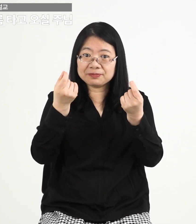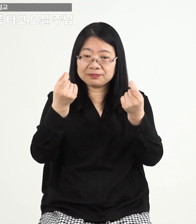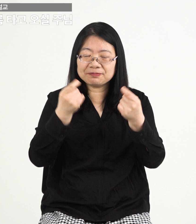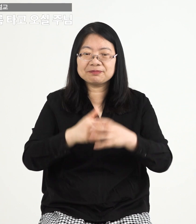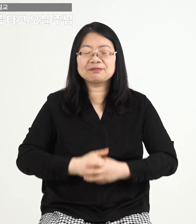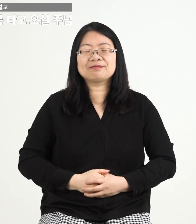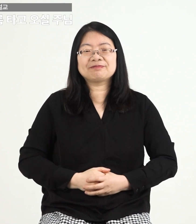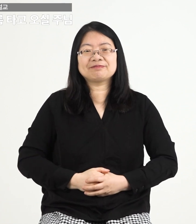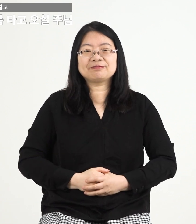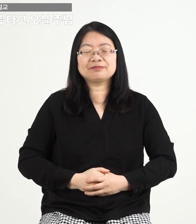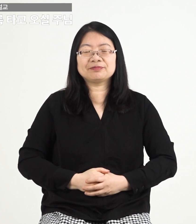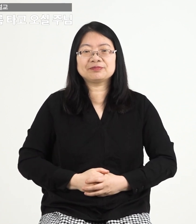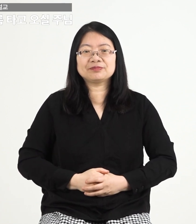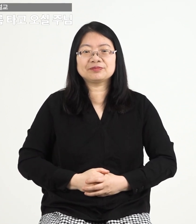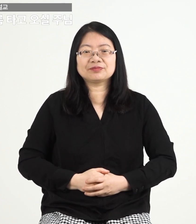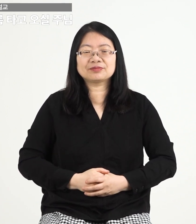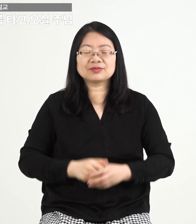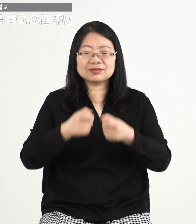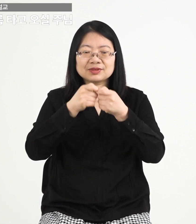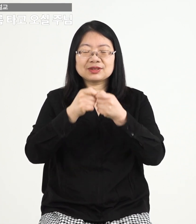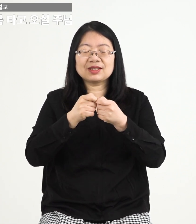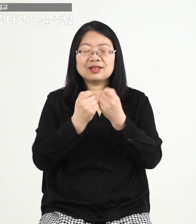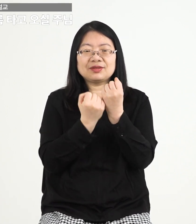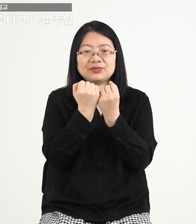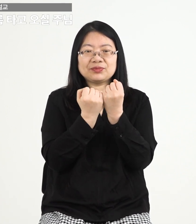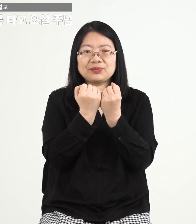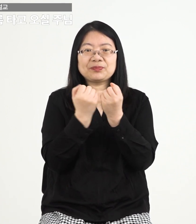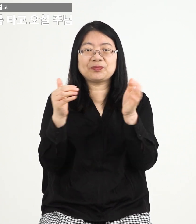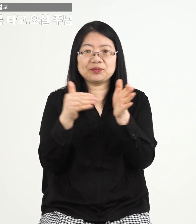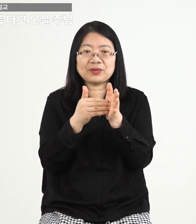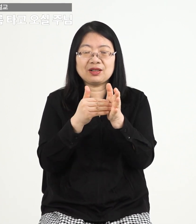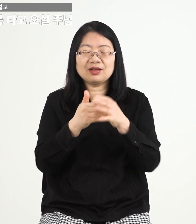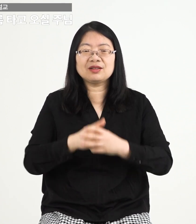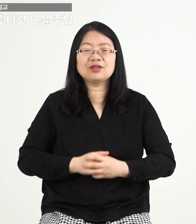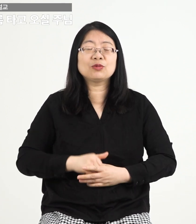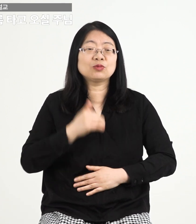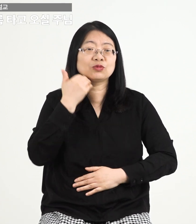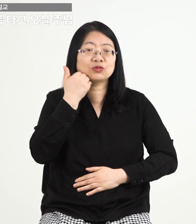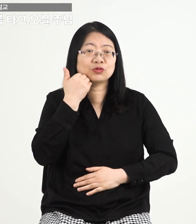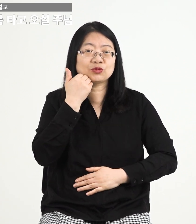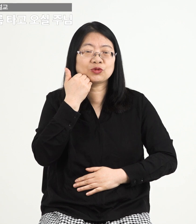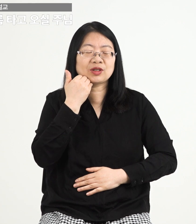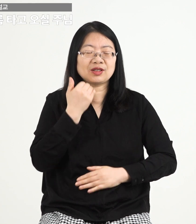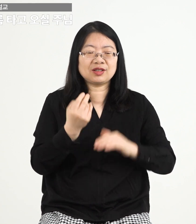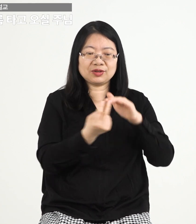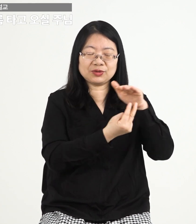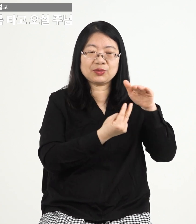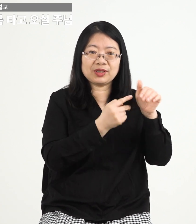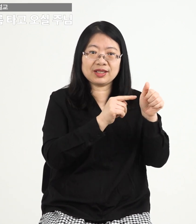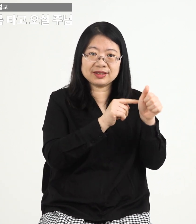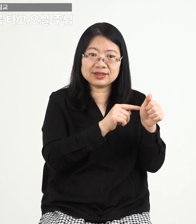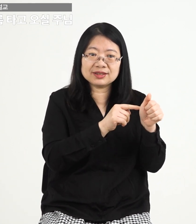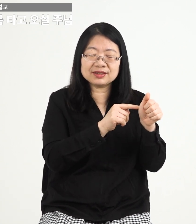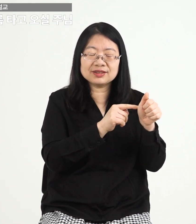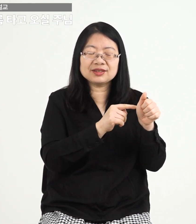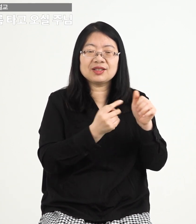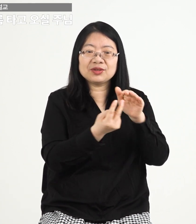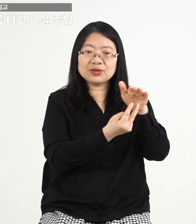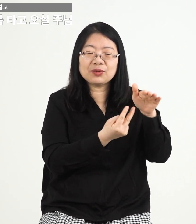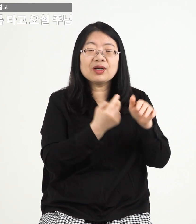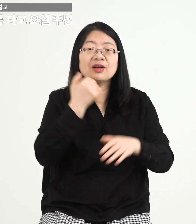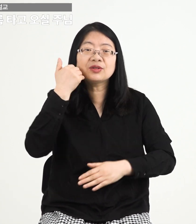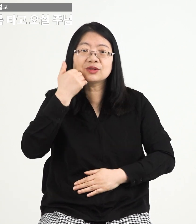틀리지 않죠. 그래서 좀 자세히 풀어놓은 것 같습니다. 근데 누가? 요한이. 요한은